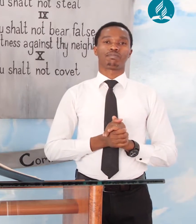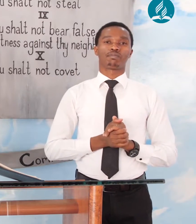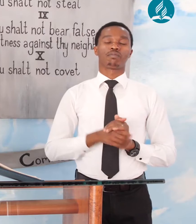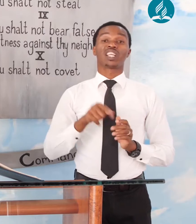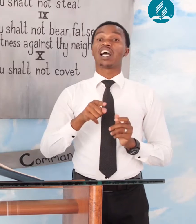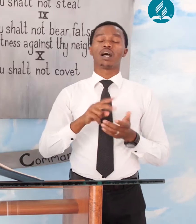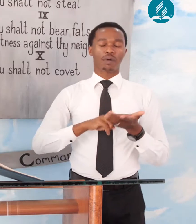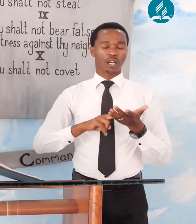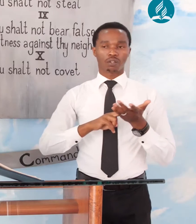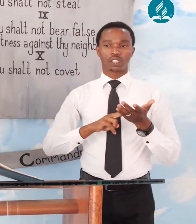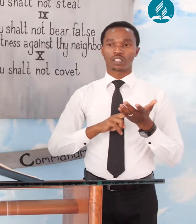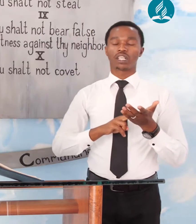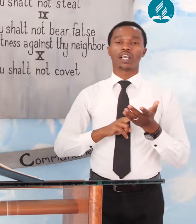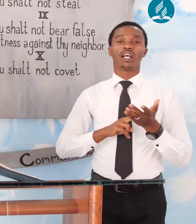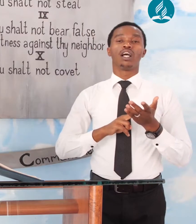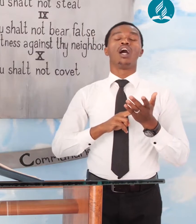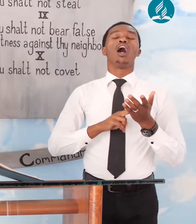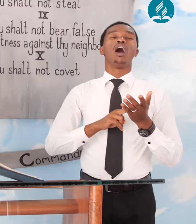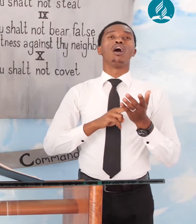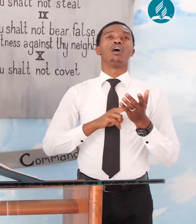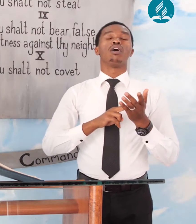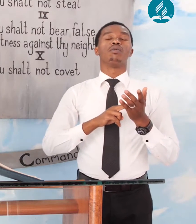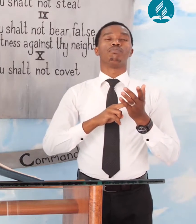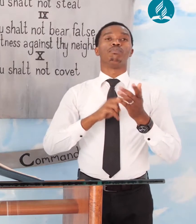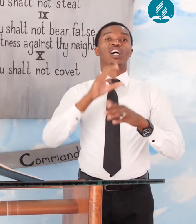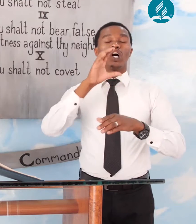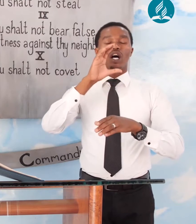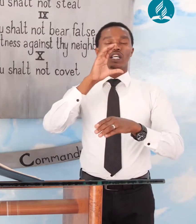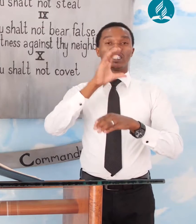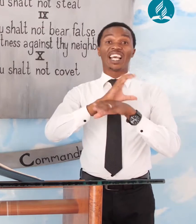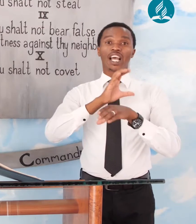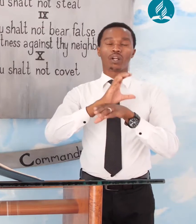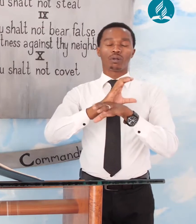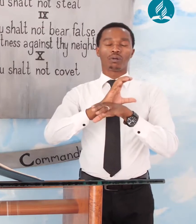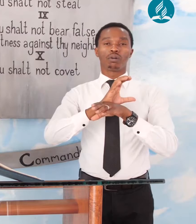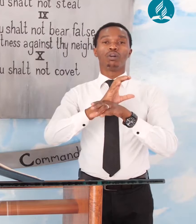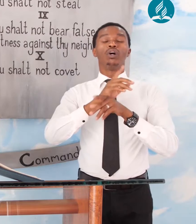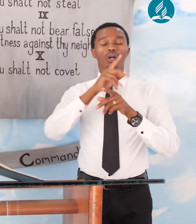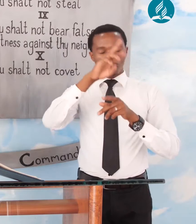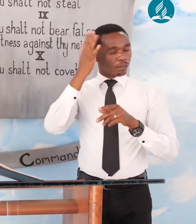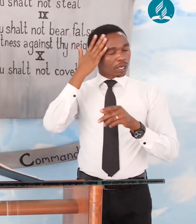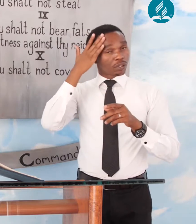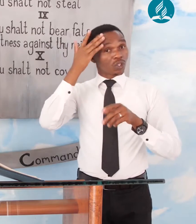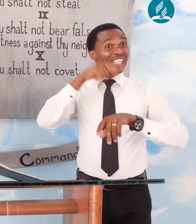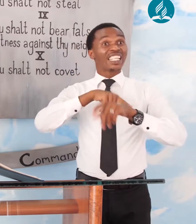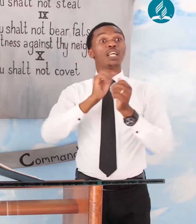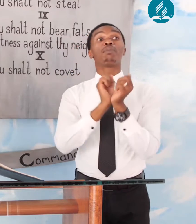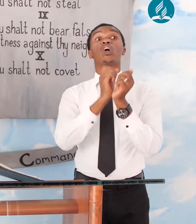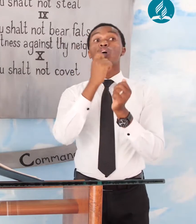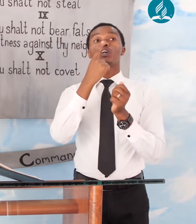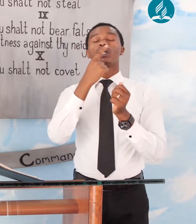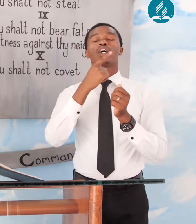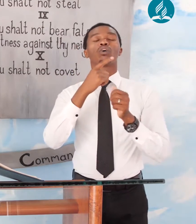Aha bakoresheje tent cyangwa tempo, muziko Paulo igihe yavugaga yuko agiye kuva muri uyu